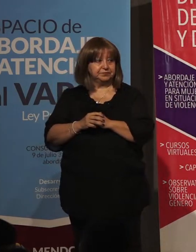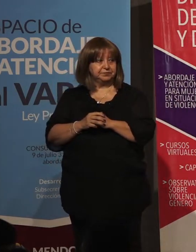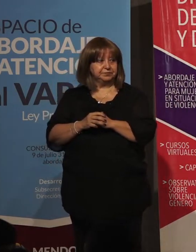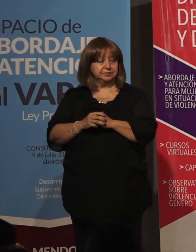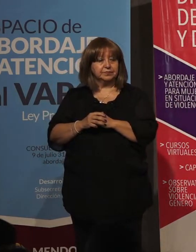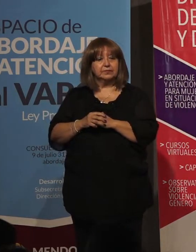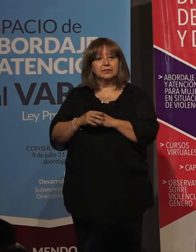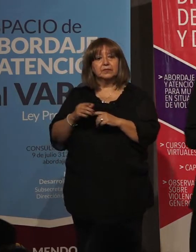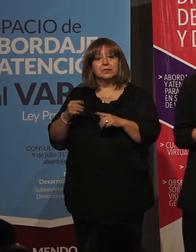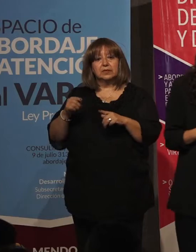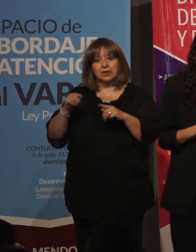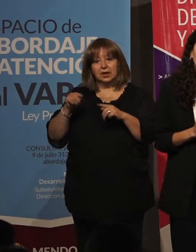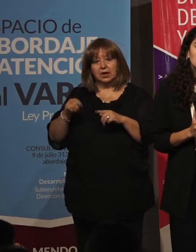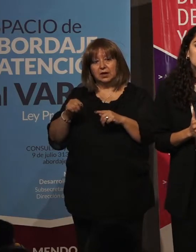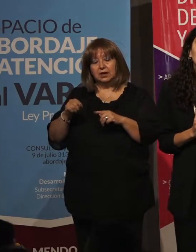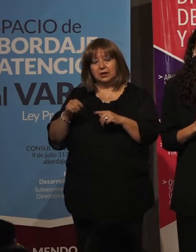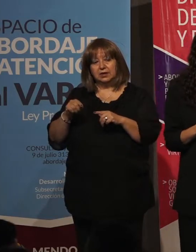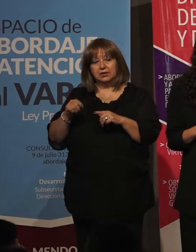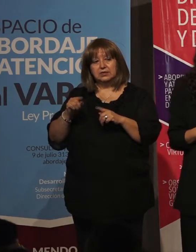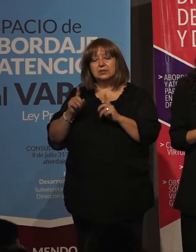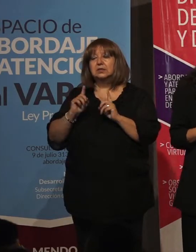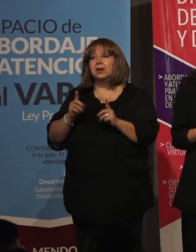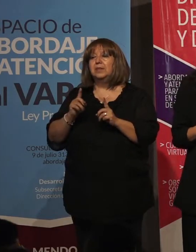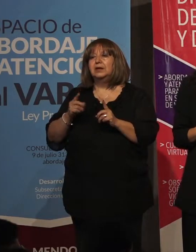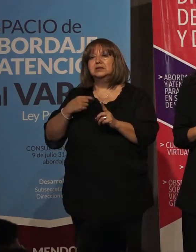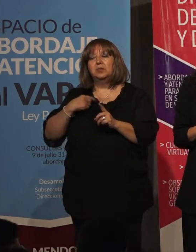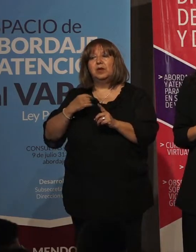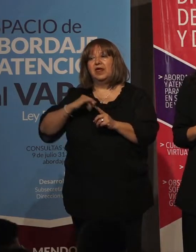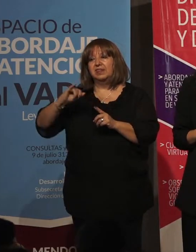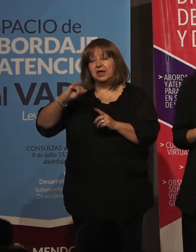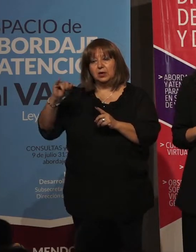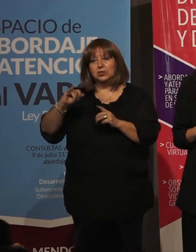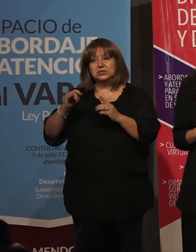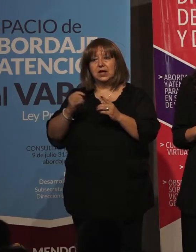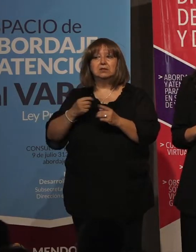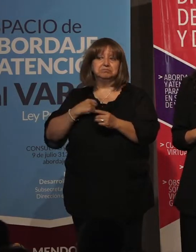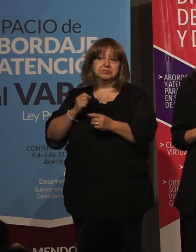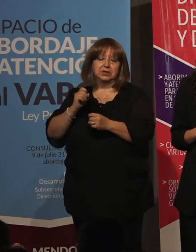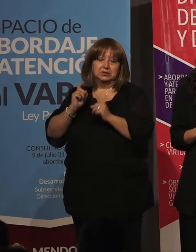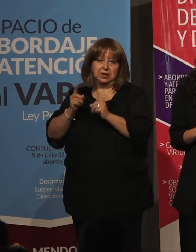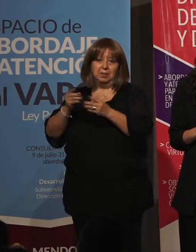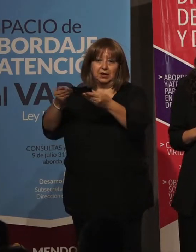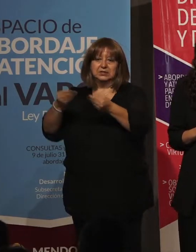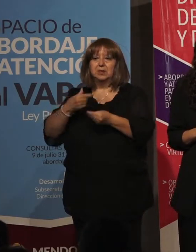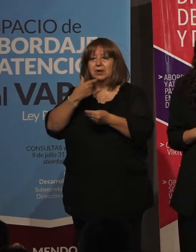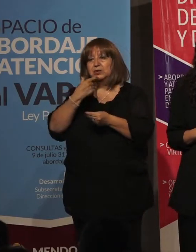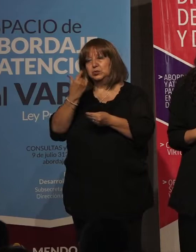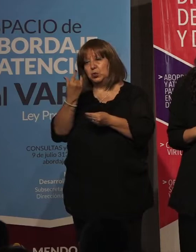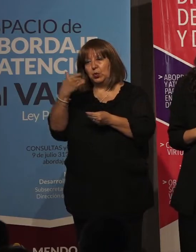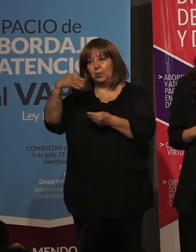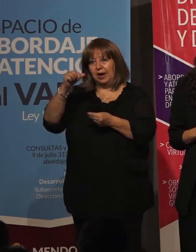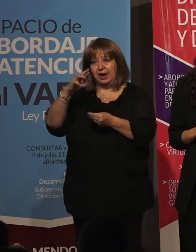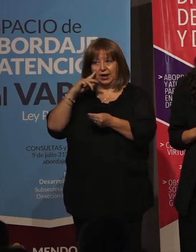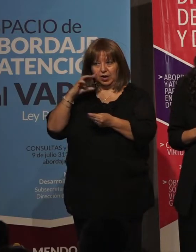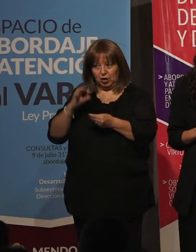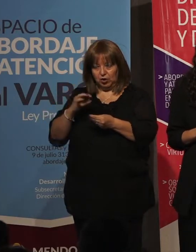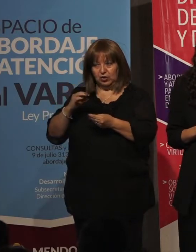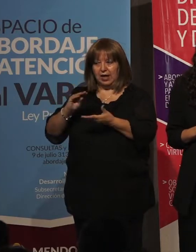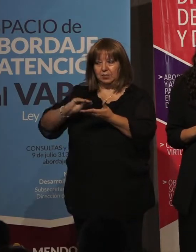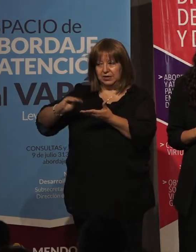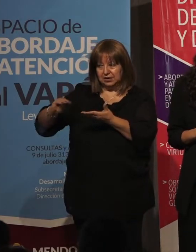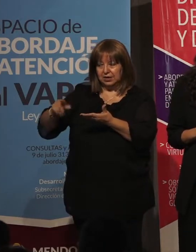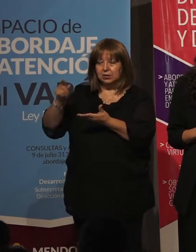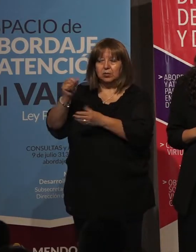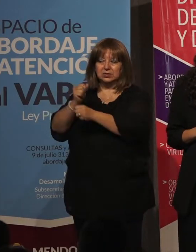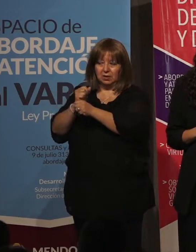tomada. Pero más allá de eso, también se puede hacer una denuncia administrativa y un sumario administrativo, que es lo que estamos haciendo en todos los casos que